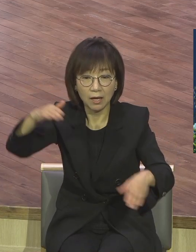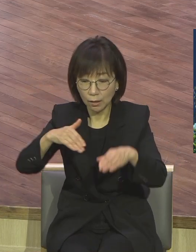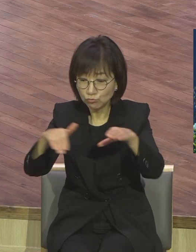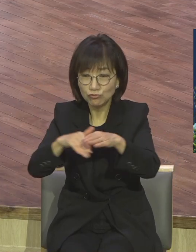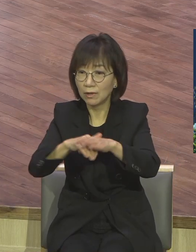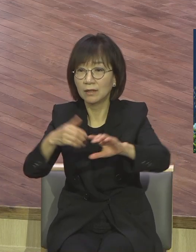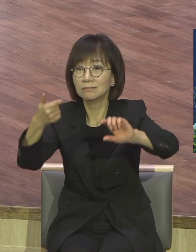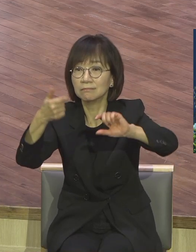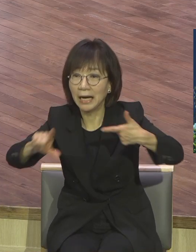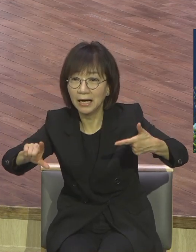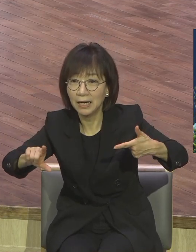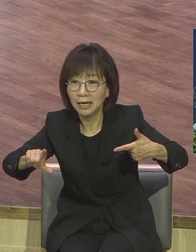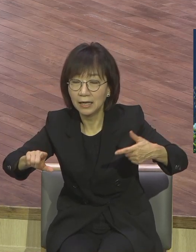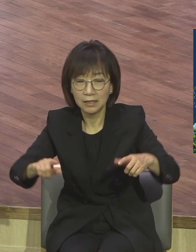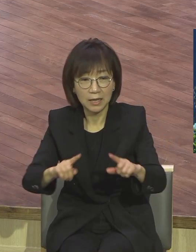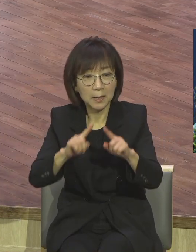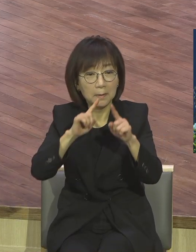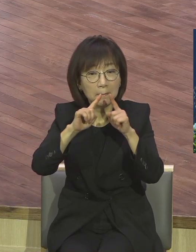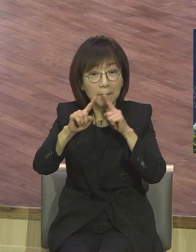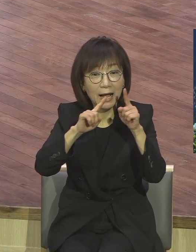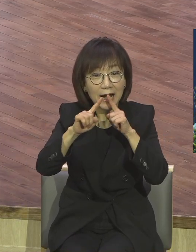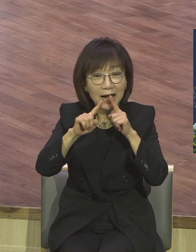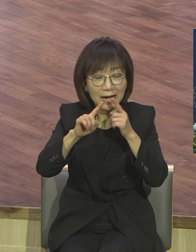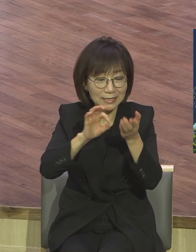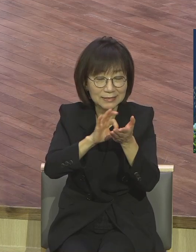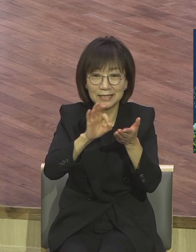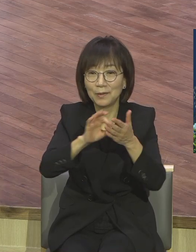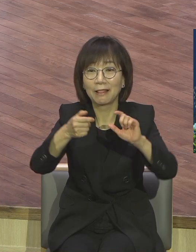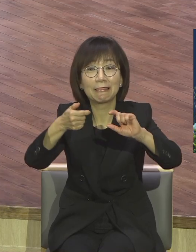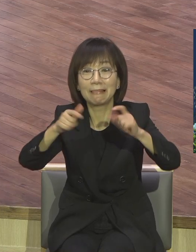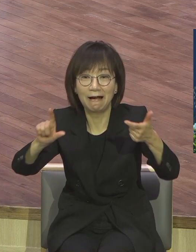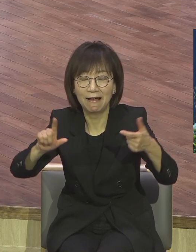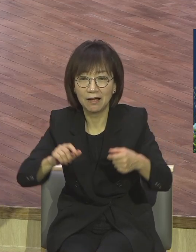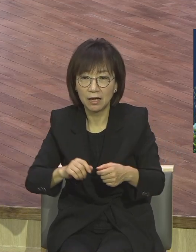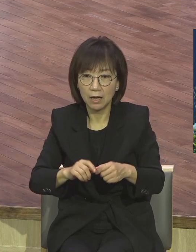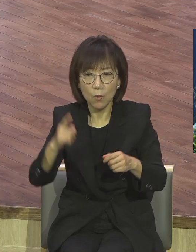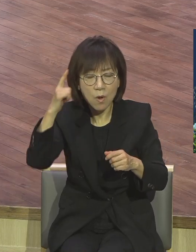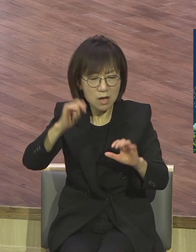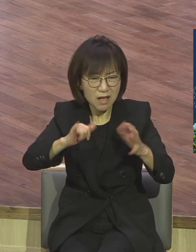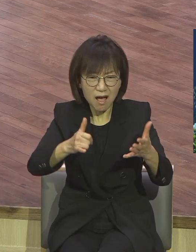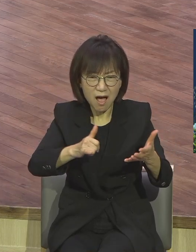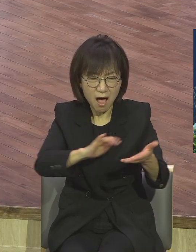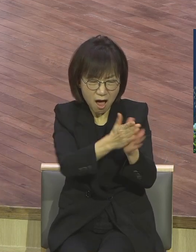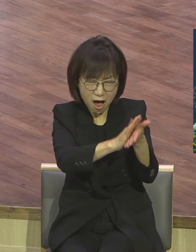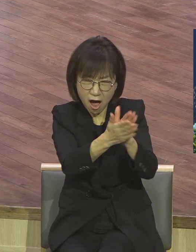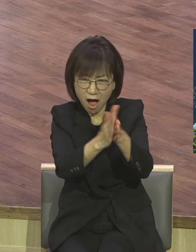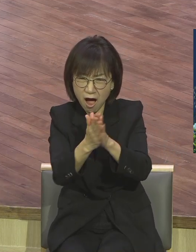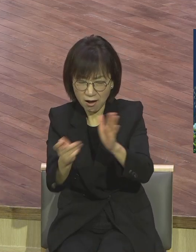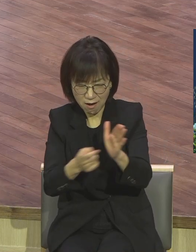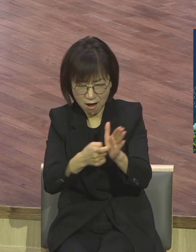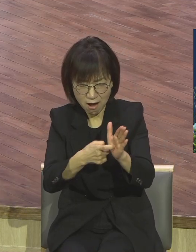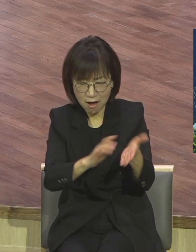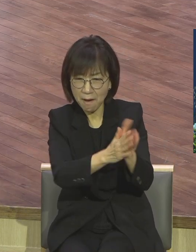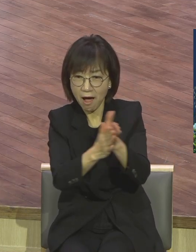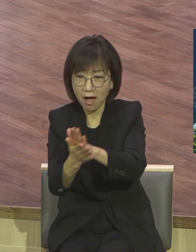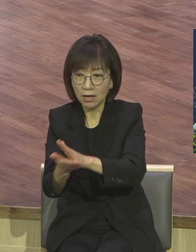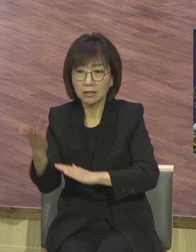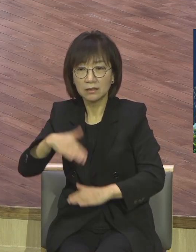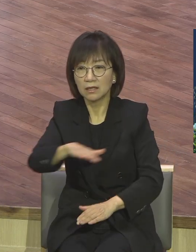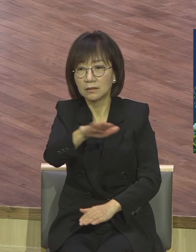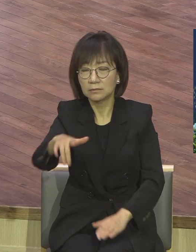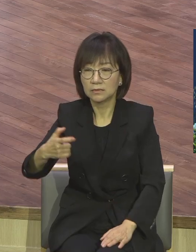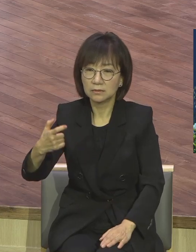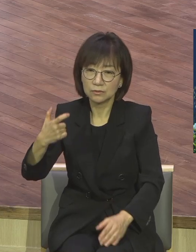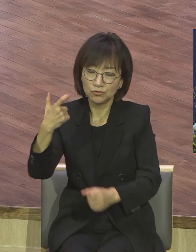문화가 다르다니까요. 언어가 달라요. 표현이 다를 정도로 이렇게 세상이 변하는데 60년, 70년 뭐 그대로